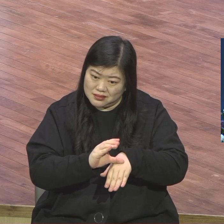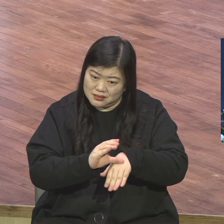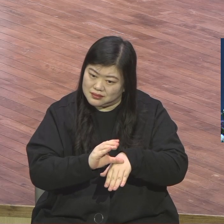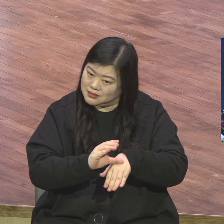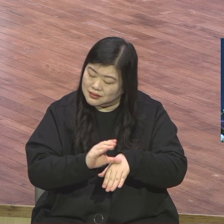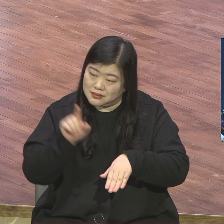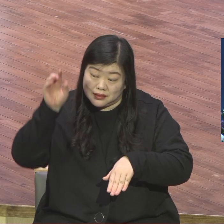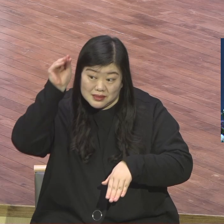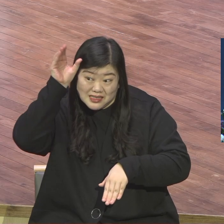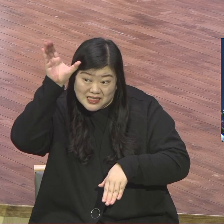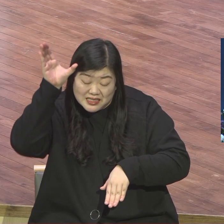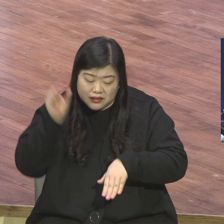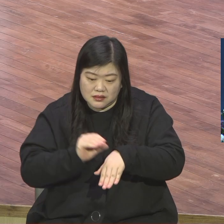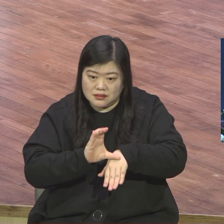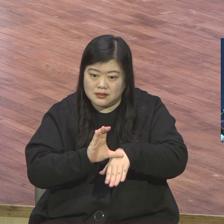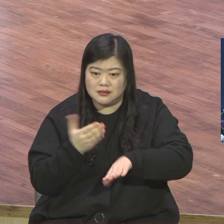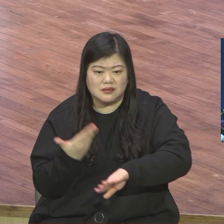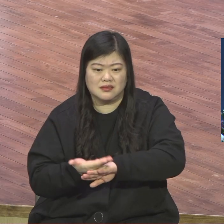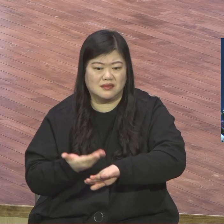있네.